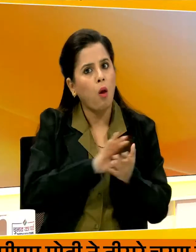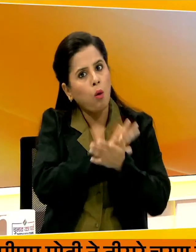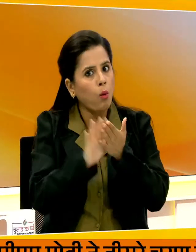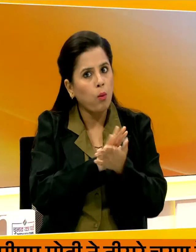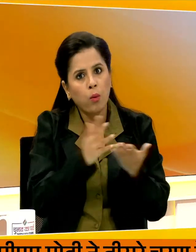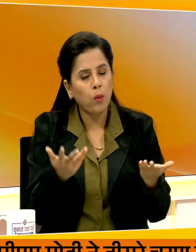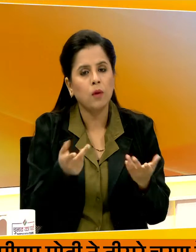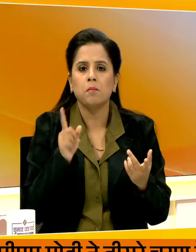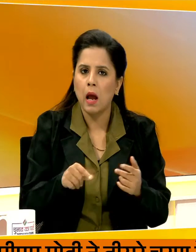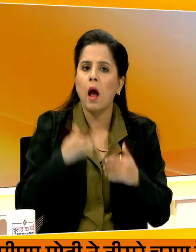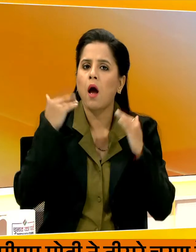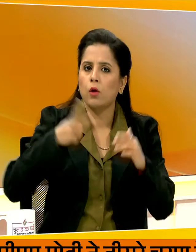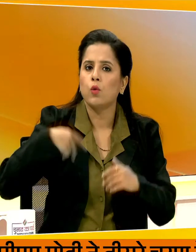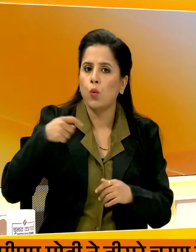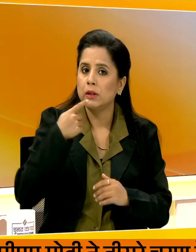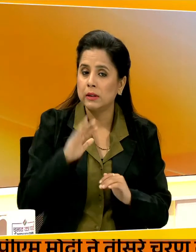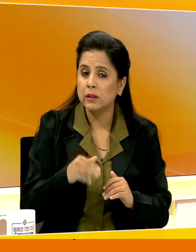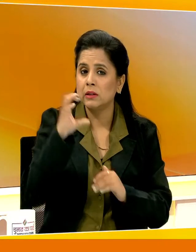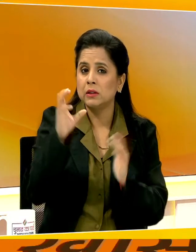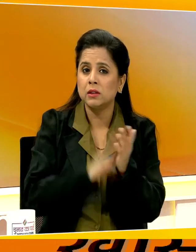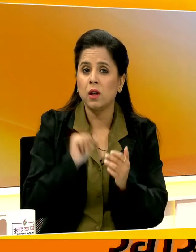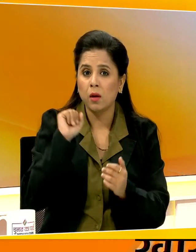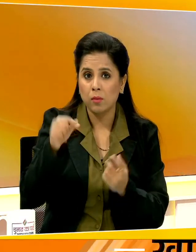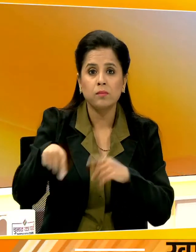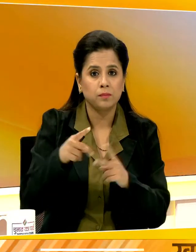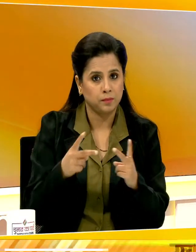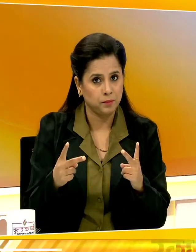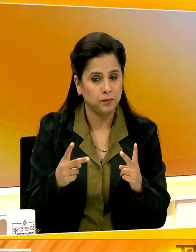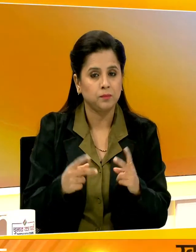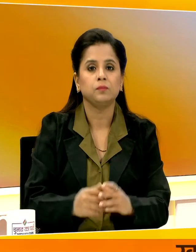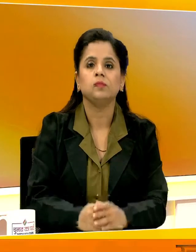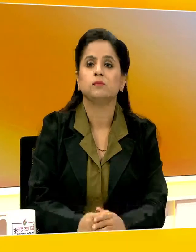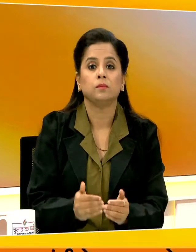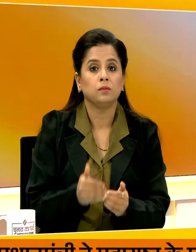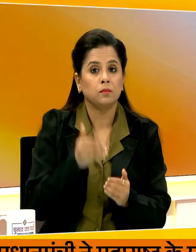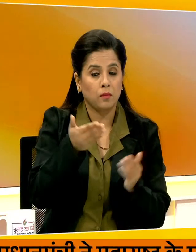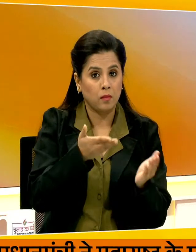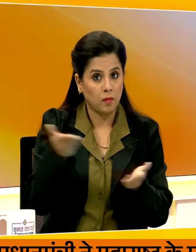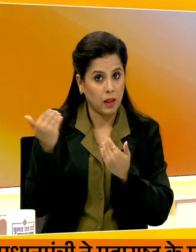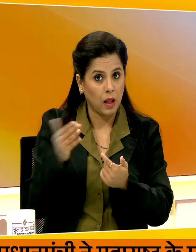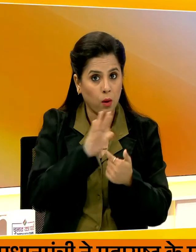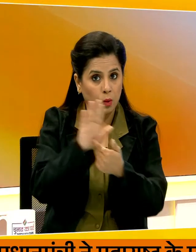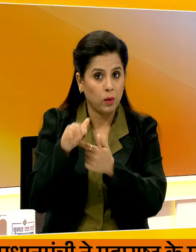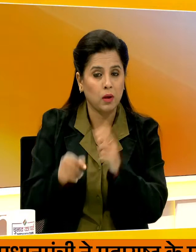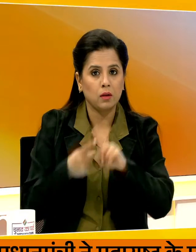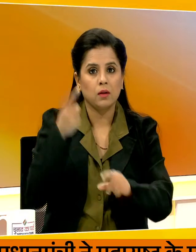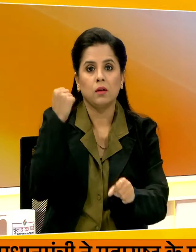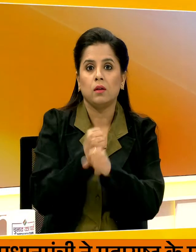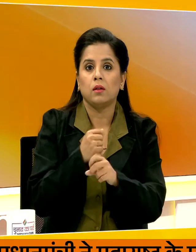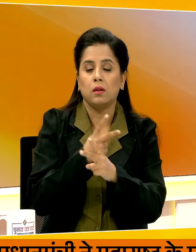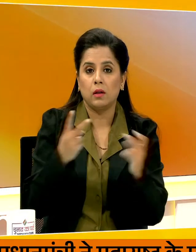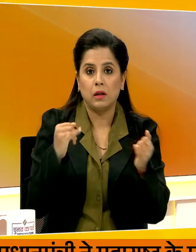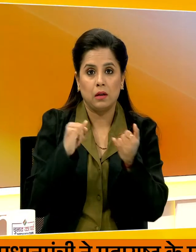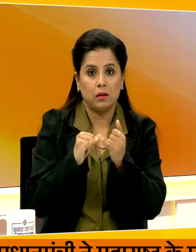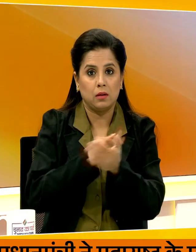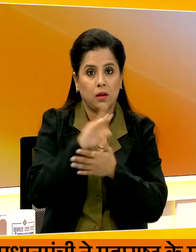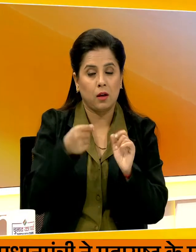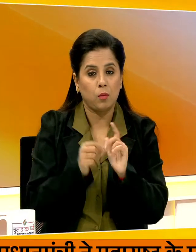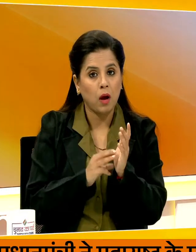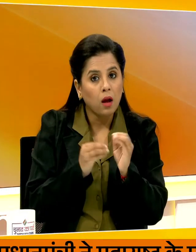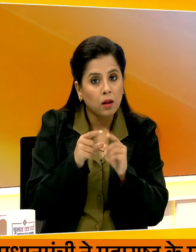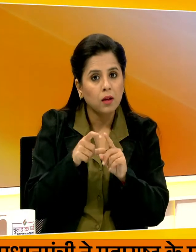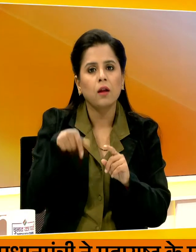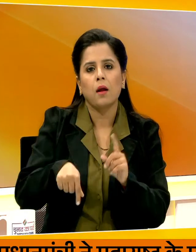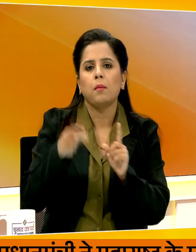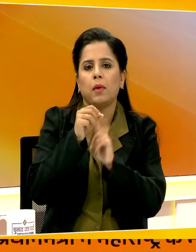पड़ेगा। हाईकोर्ट ने यह भी कहा कि मुख्यमंत्री की अनुपलब्ध। और आइए आपको सीधे लिए चलते हैं तेलंगाना के जहीराबाद, जहां प्रधानमंत्री नरेंद्र